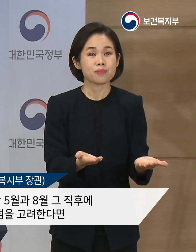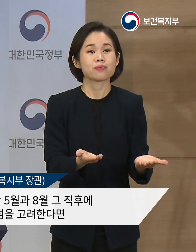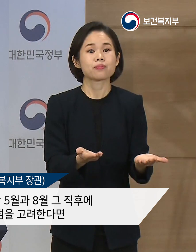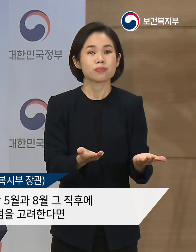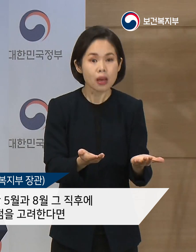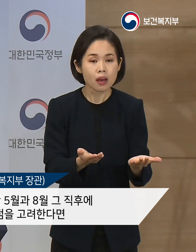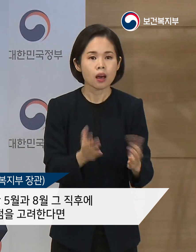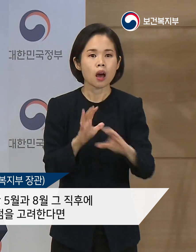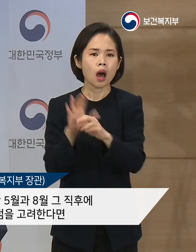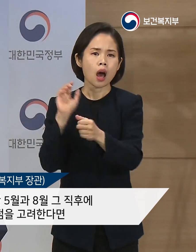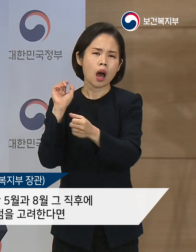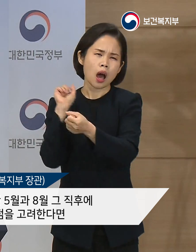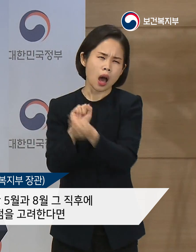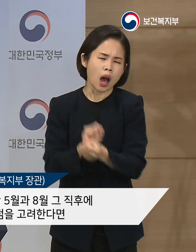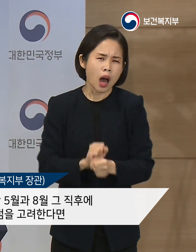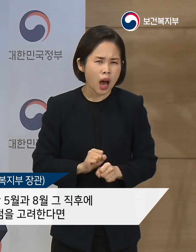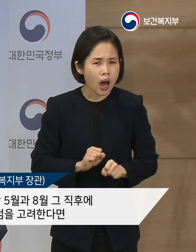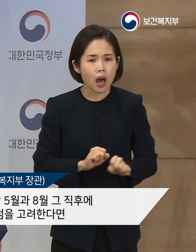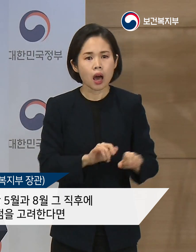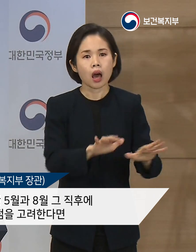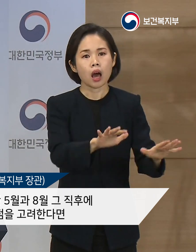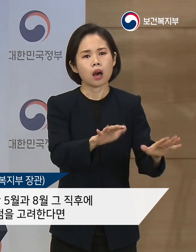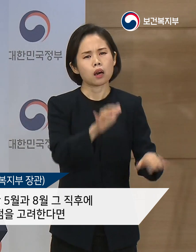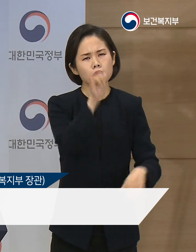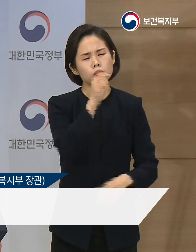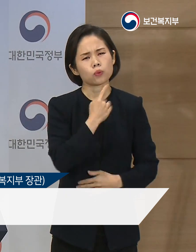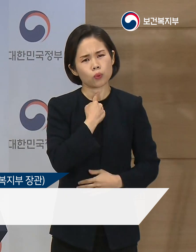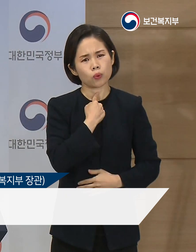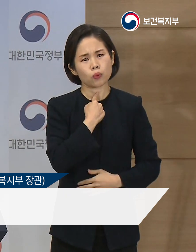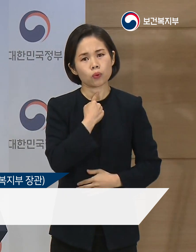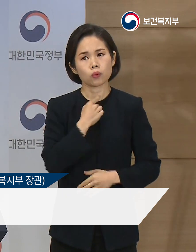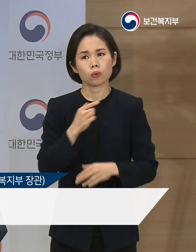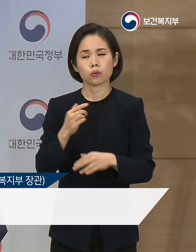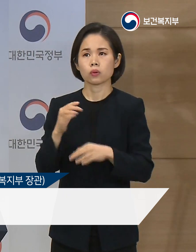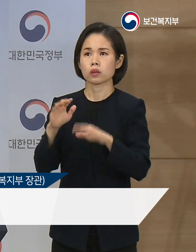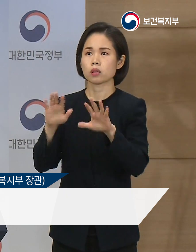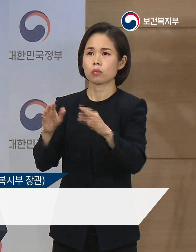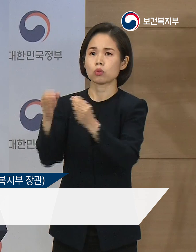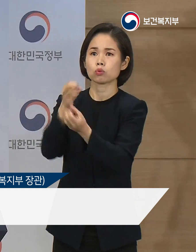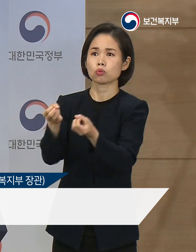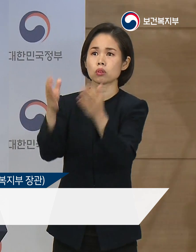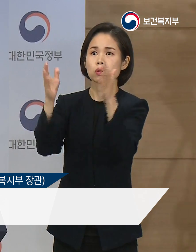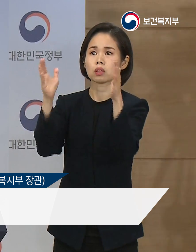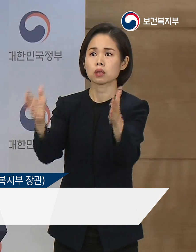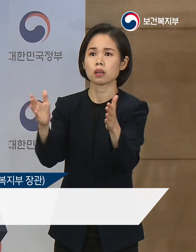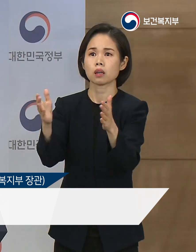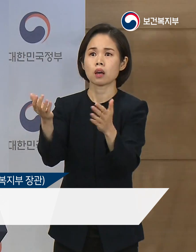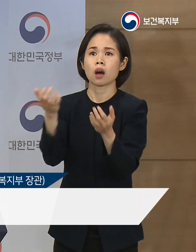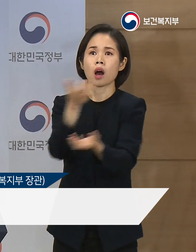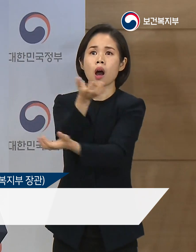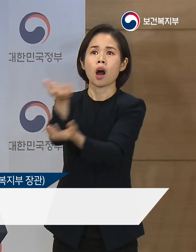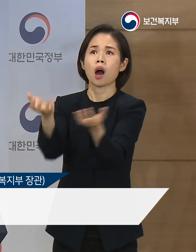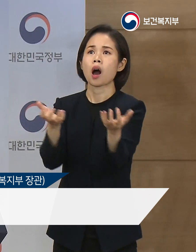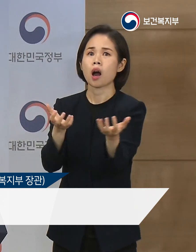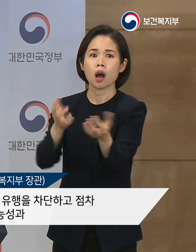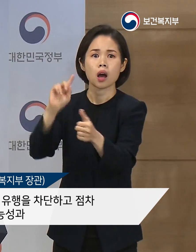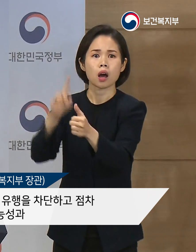항상 코로나19의 빠른 확산이 있었던 점을 고려한다면 이번 연휴도 그럴 가능성이 큽니다.